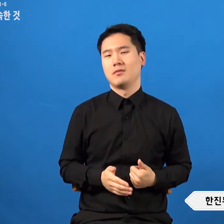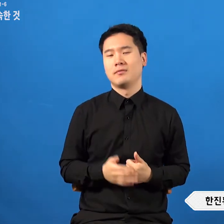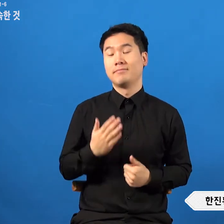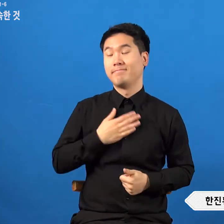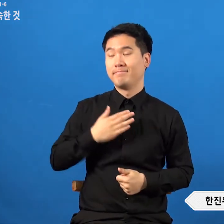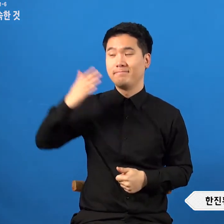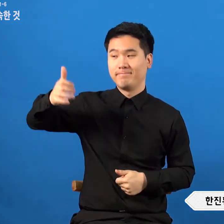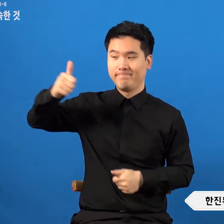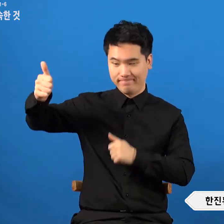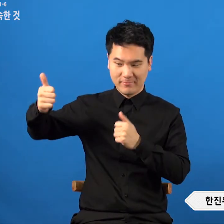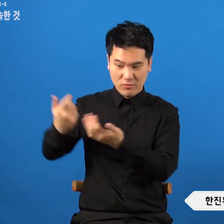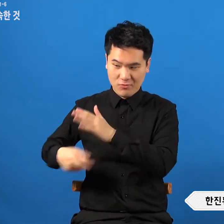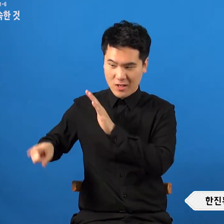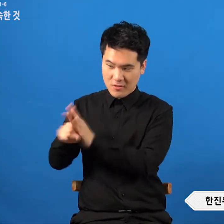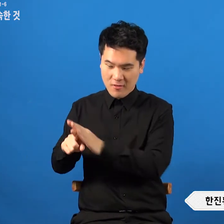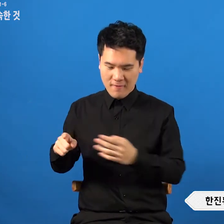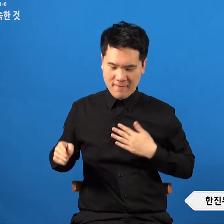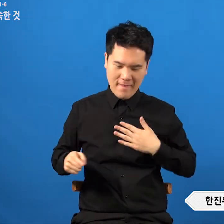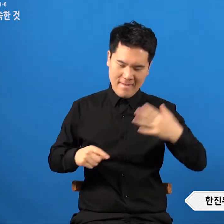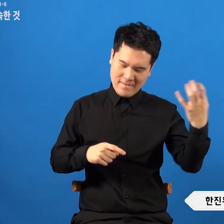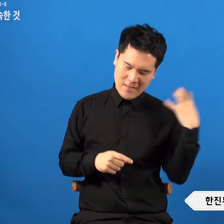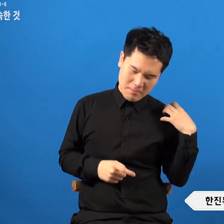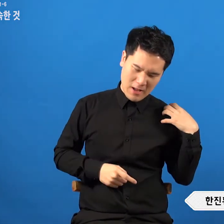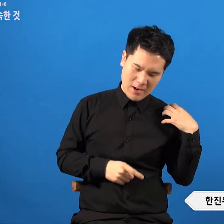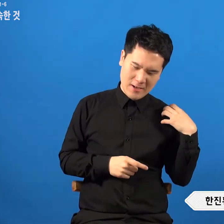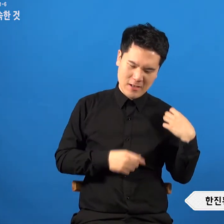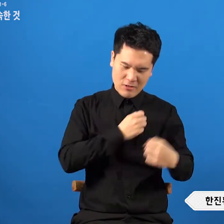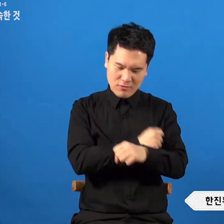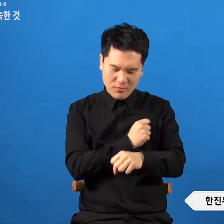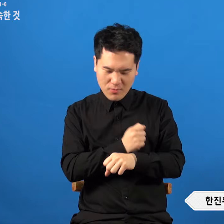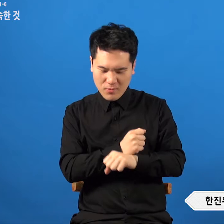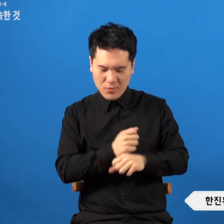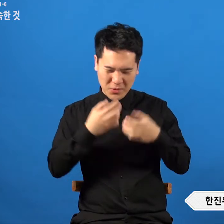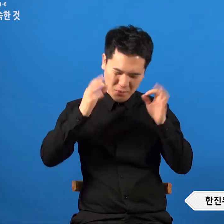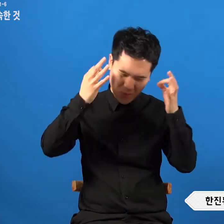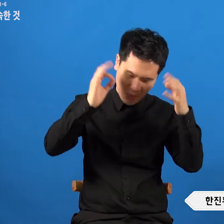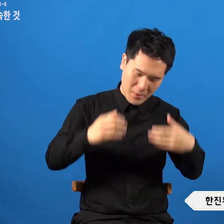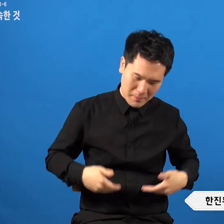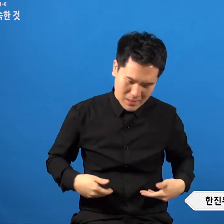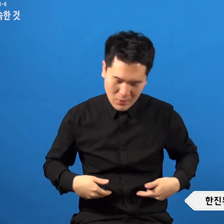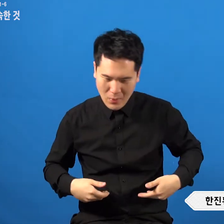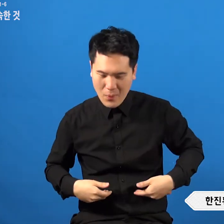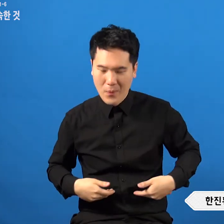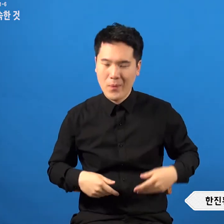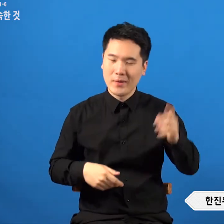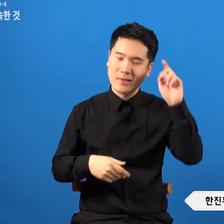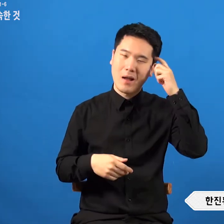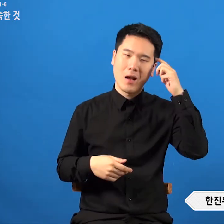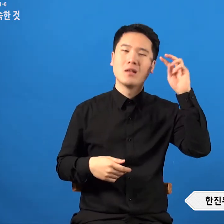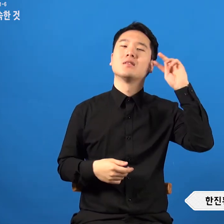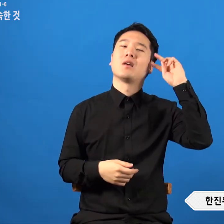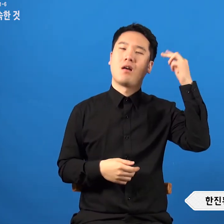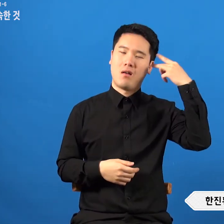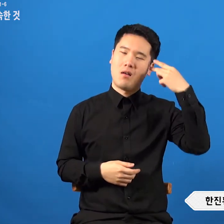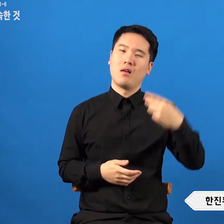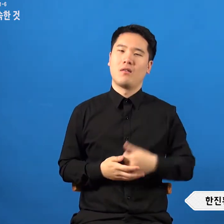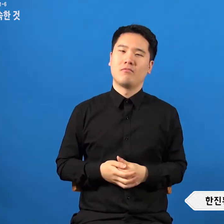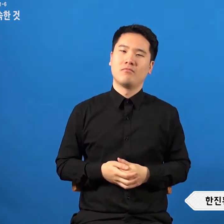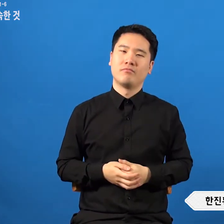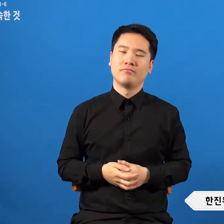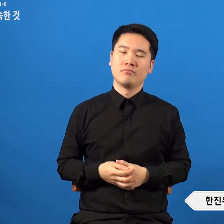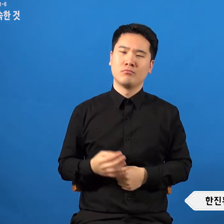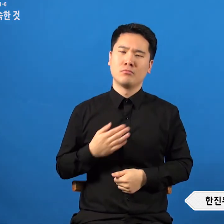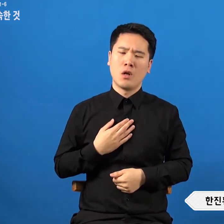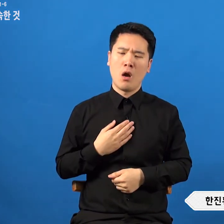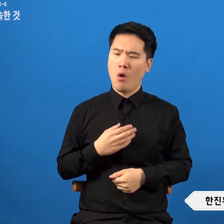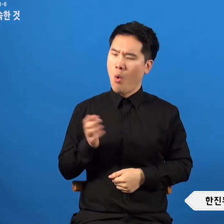내가 하나님을 위해서 해드려야 하는 어떤 일로 생각하니까 그렇습니다. 내가 해드려야 하는 일로